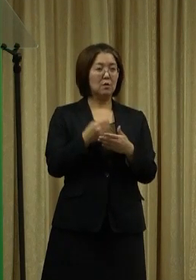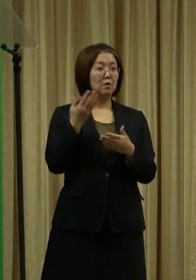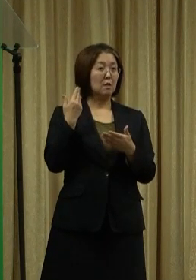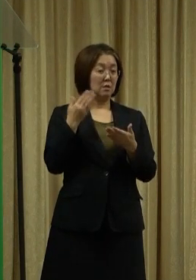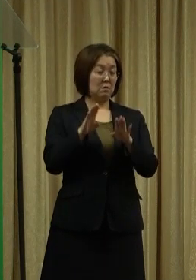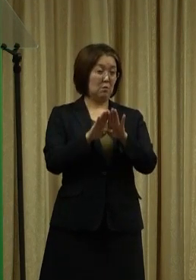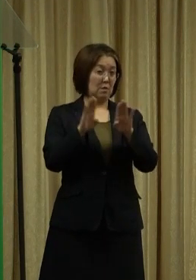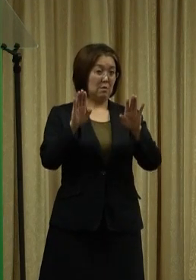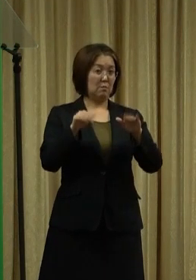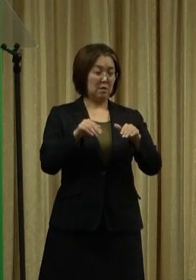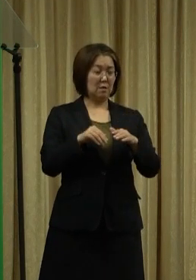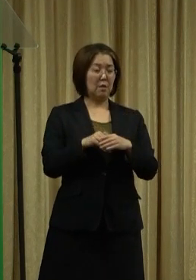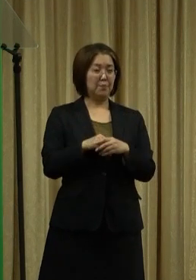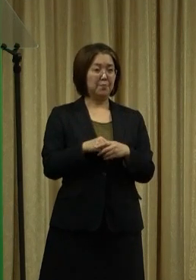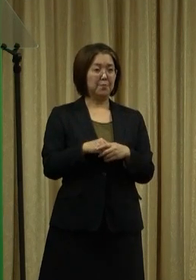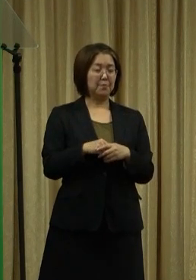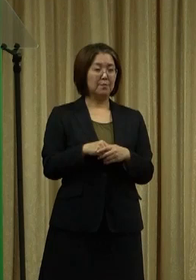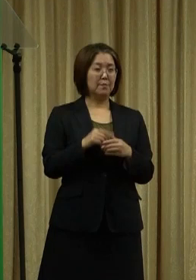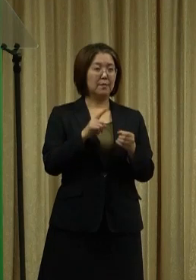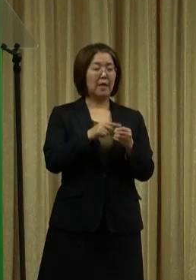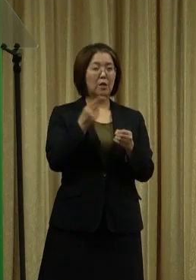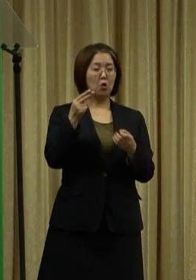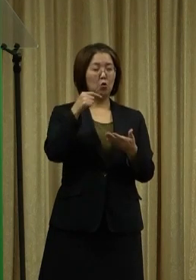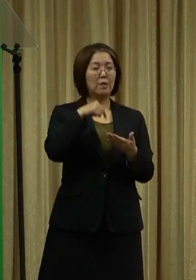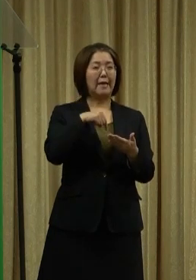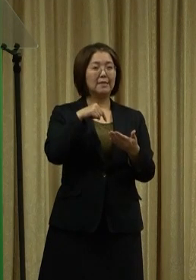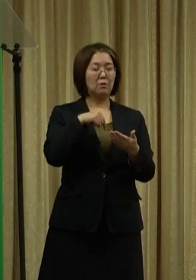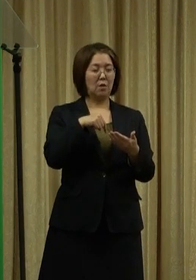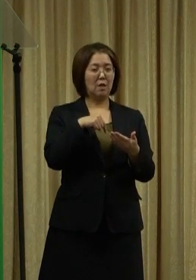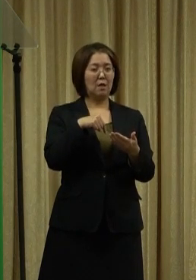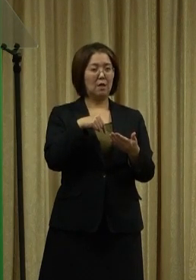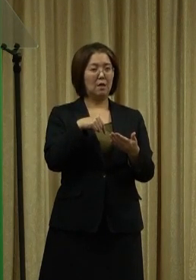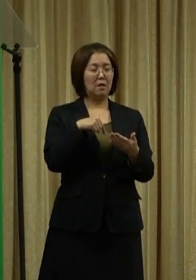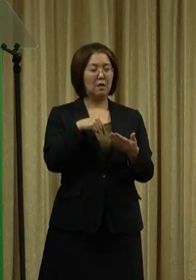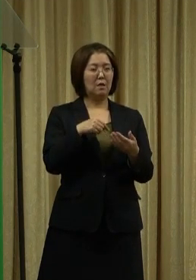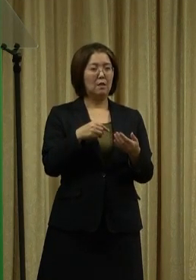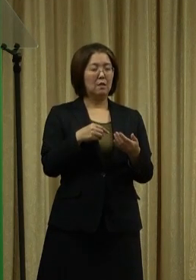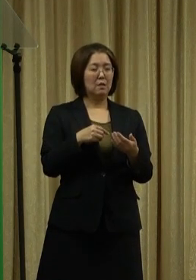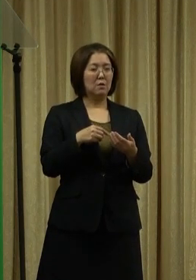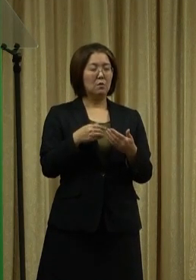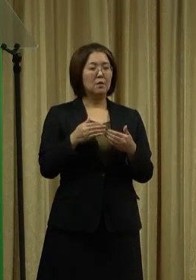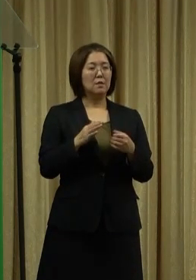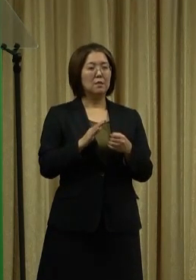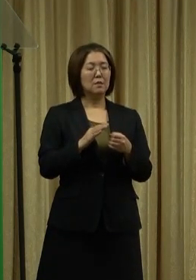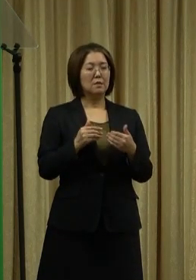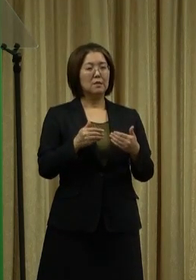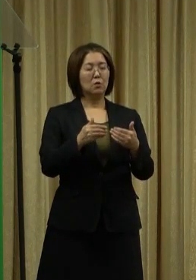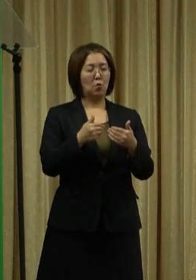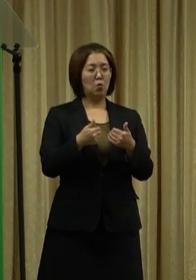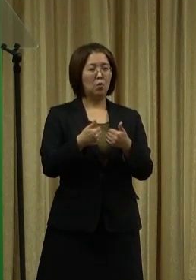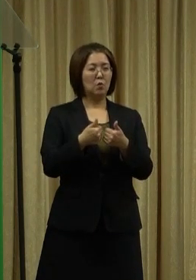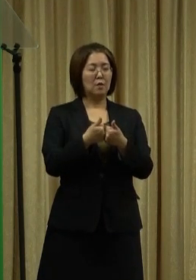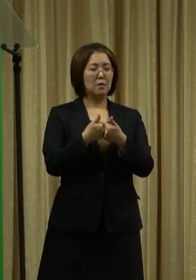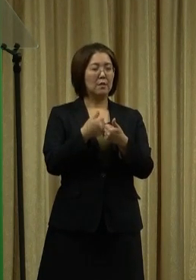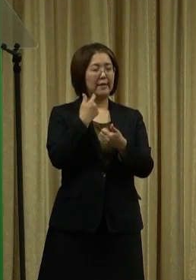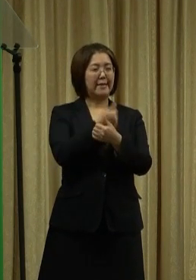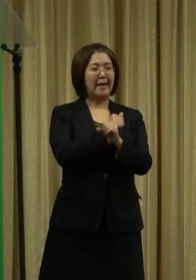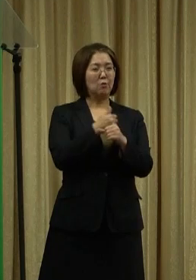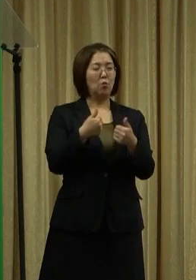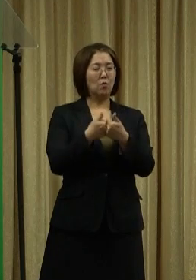催をしていただきました。で年度内にはその振興検討会議の取りまとめが出